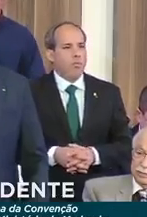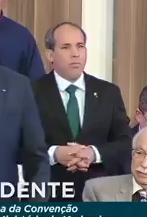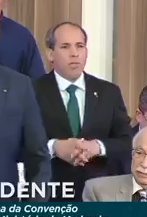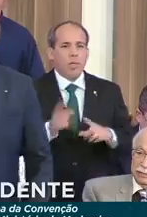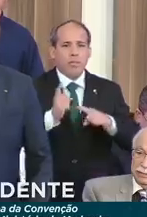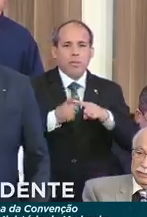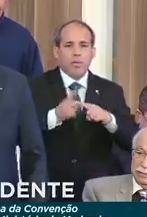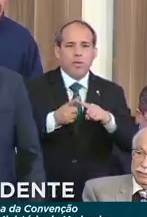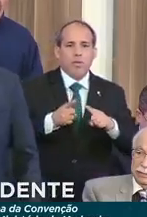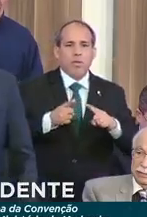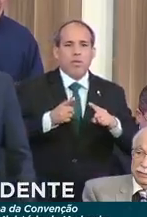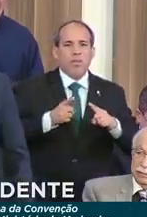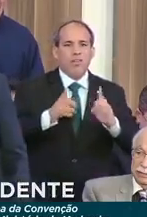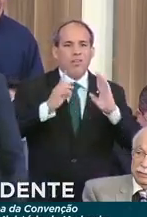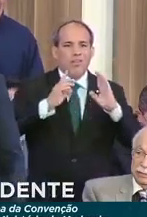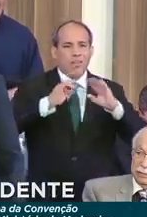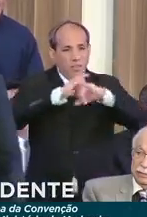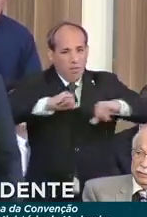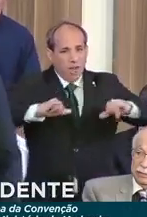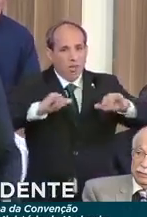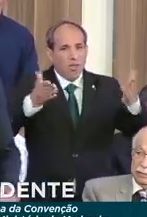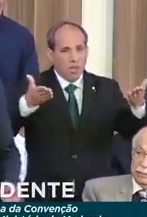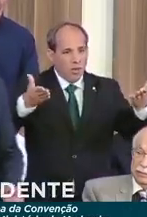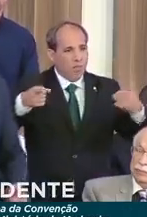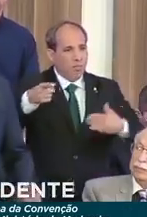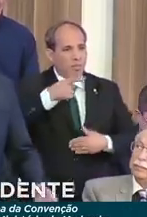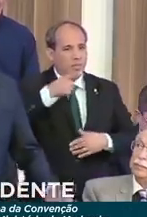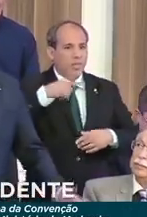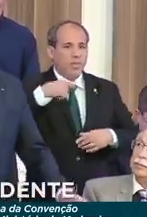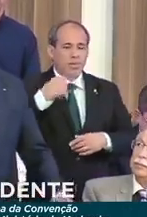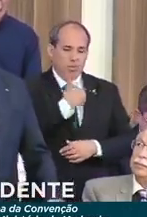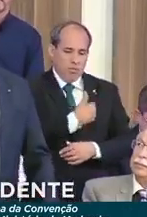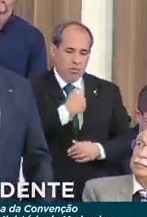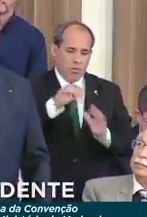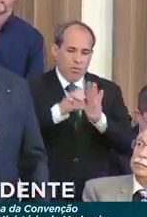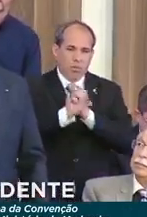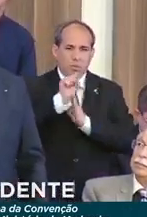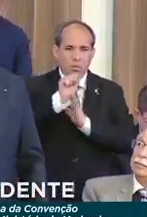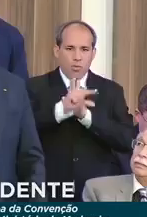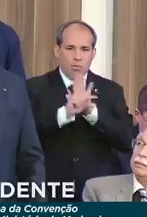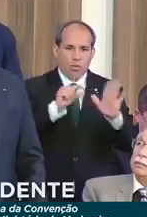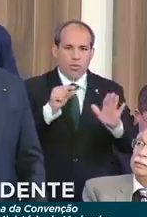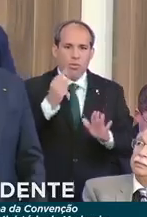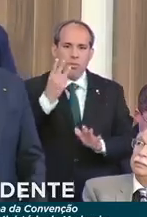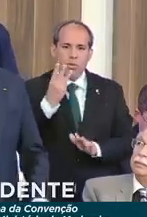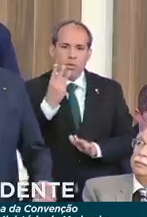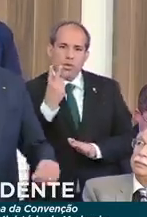E por que eu falo isso? Depois do João 8:32.